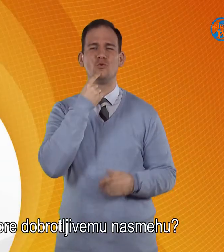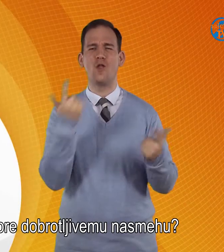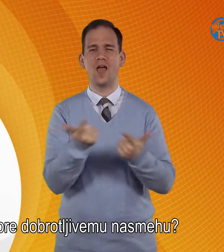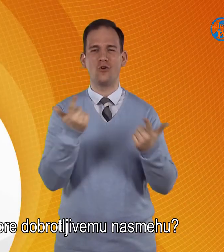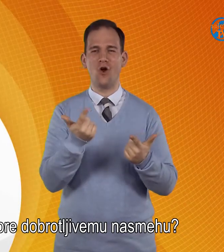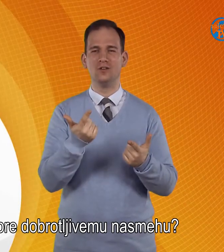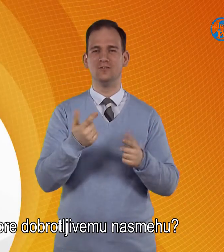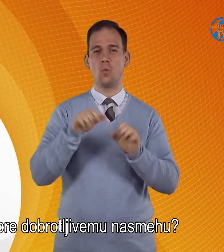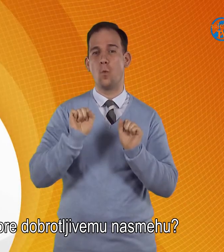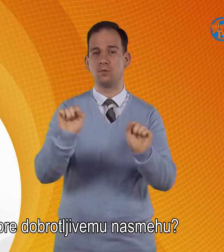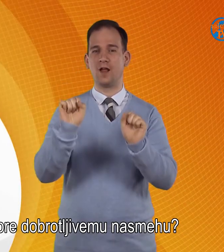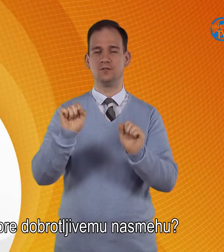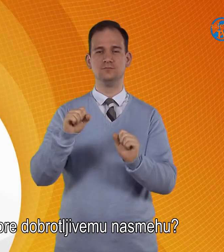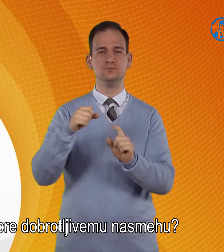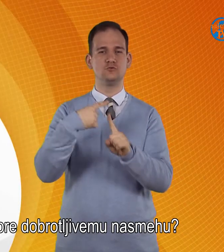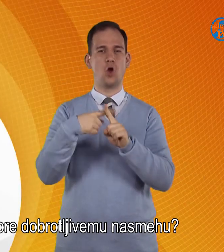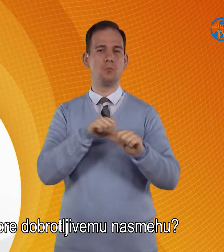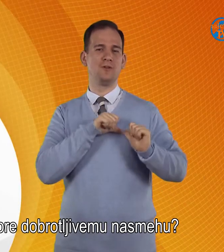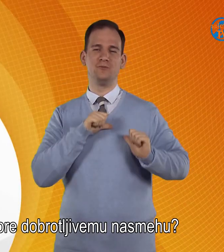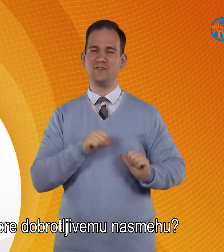Kdo se lahko upre dobrotljivemu nasmehu?